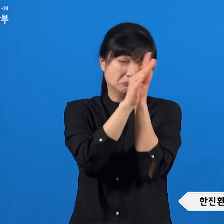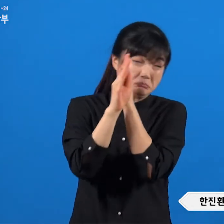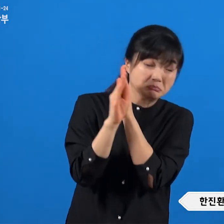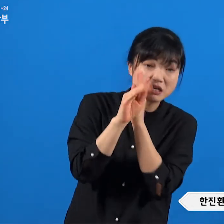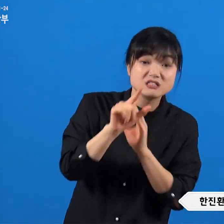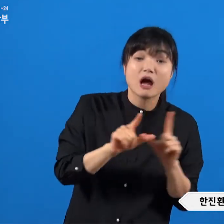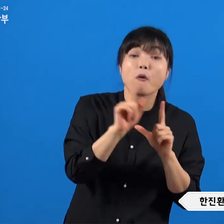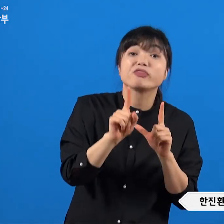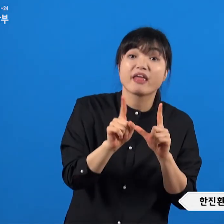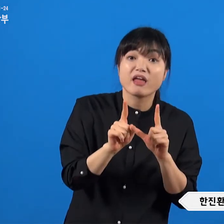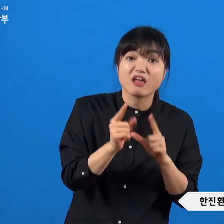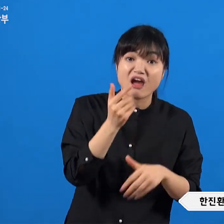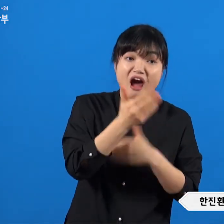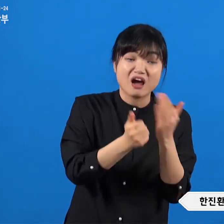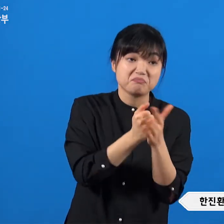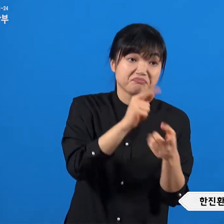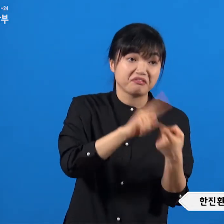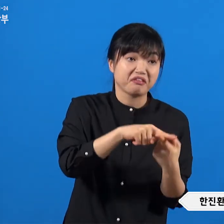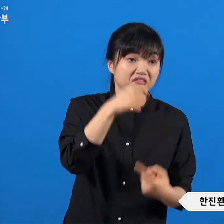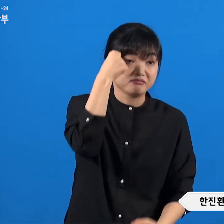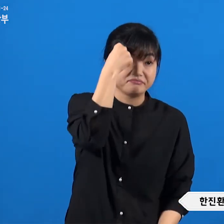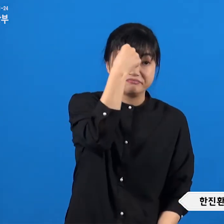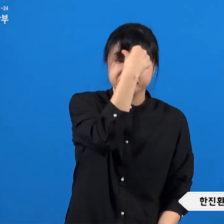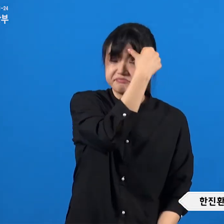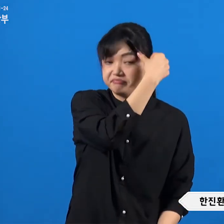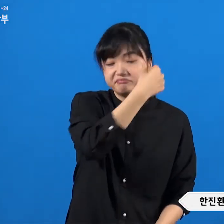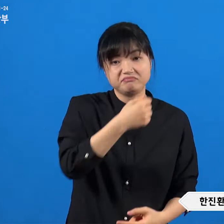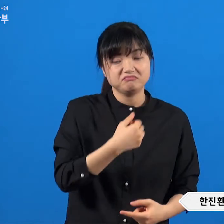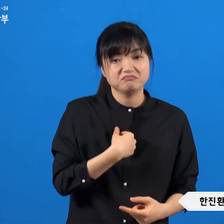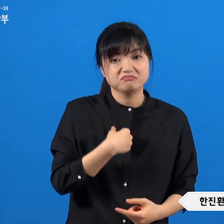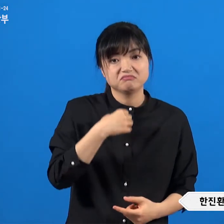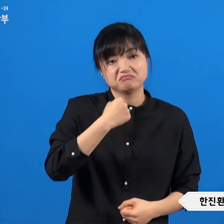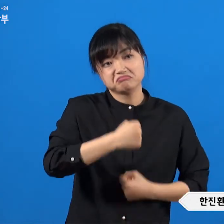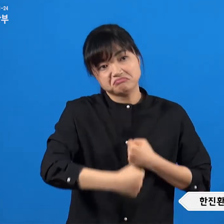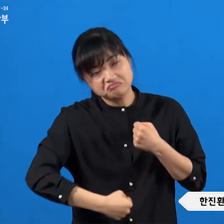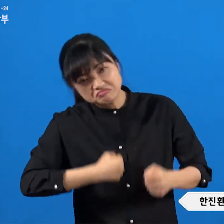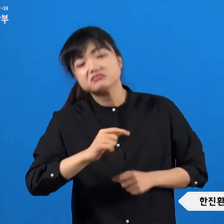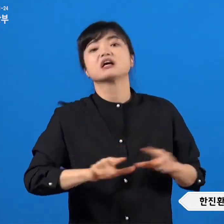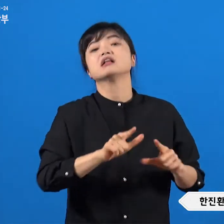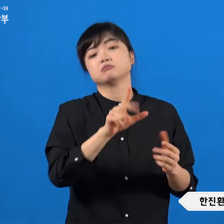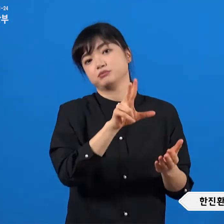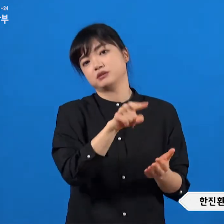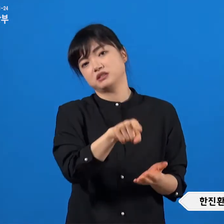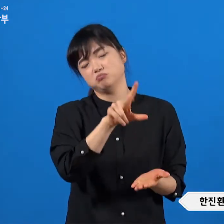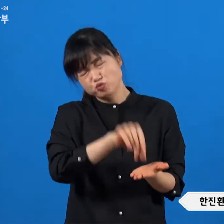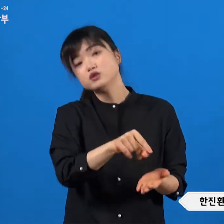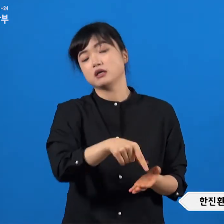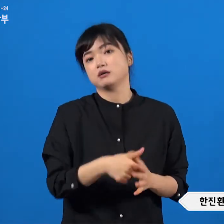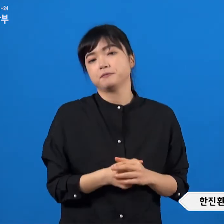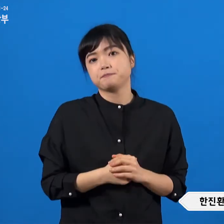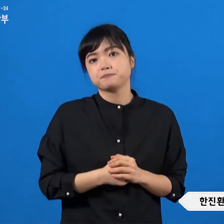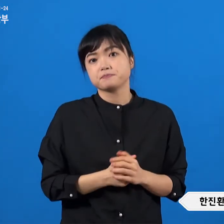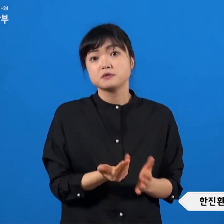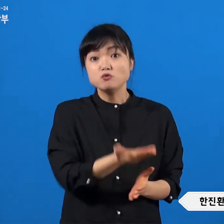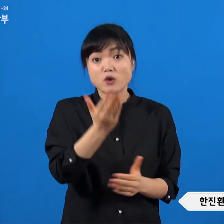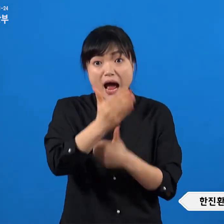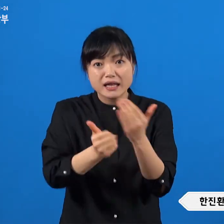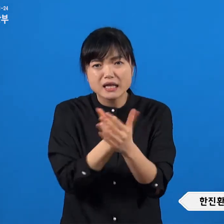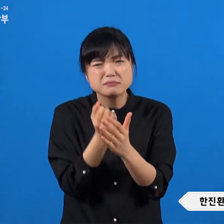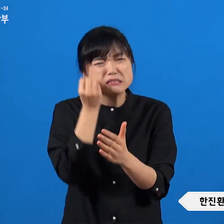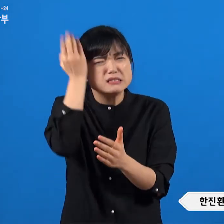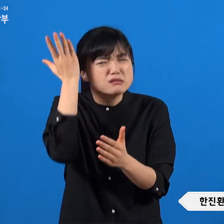들여다보면 하나님을 까맣게 잊어버리고 사는 그것이 문제였습니다. 우리는 하나님을